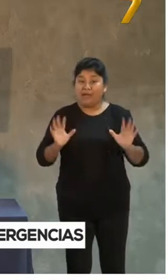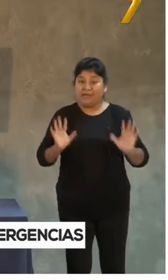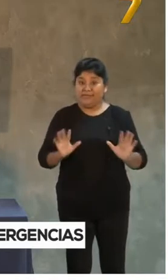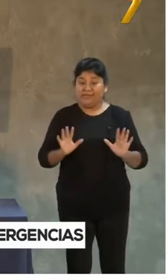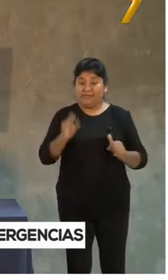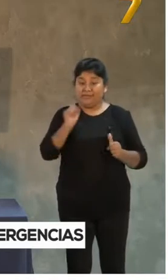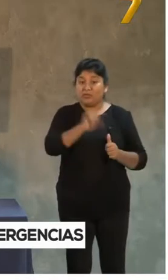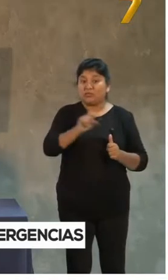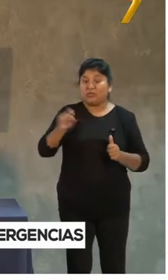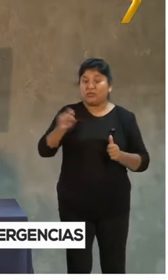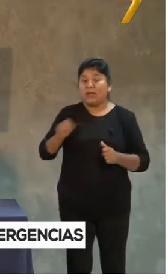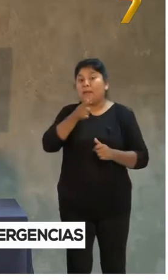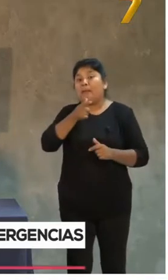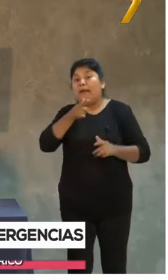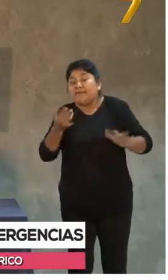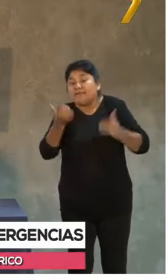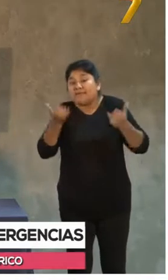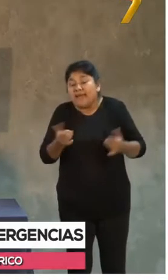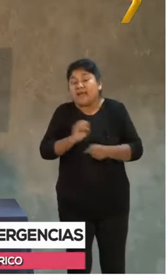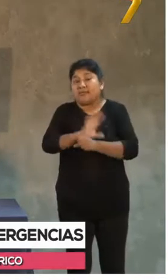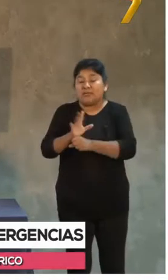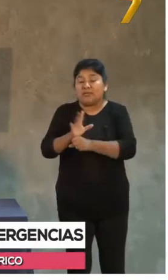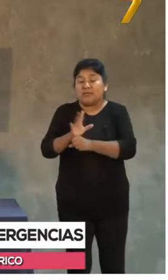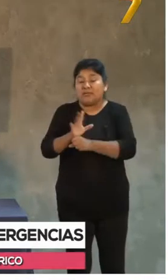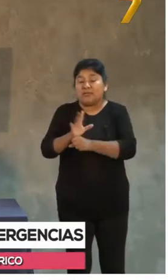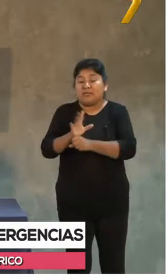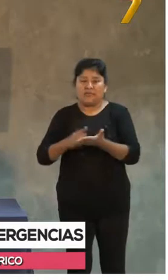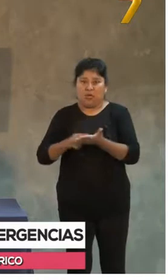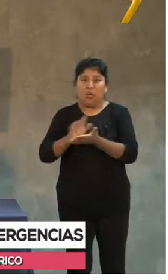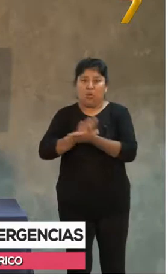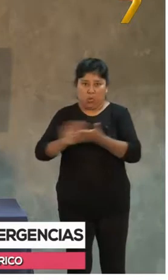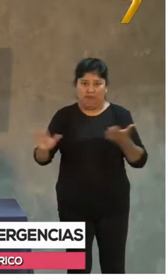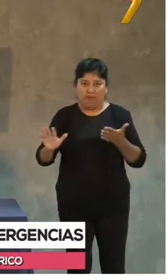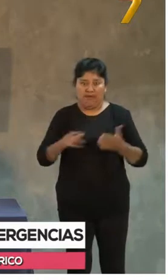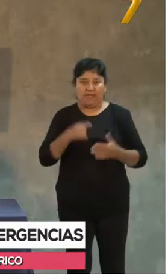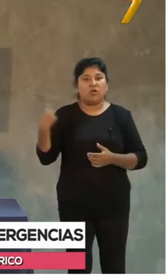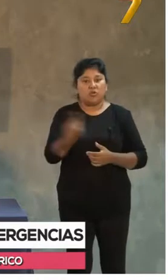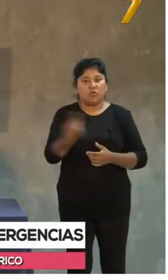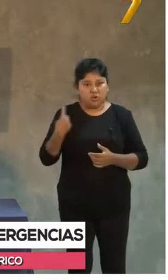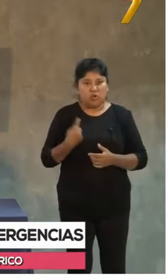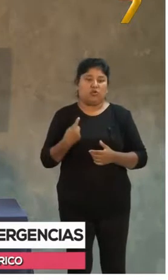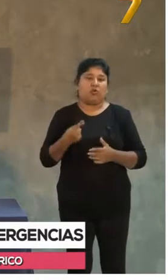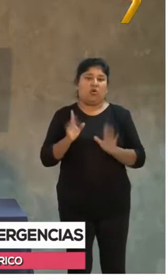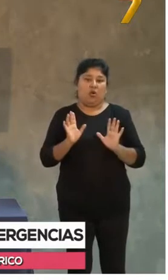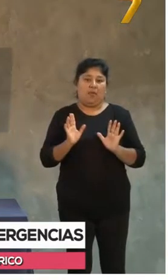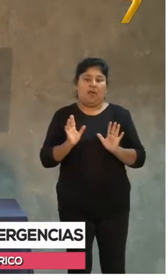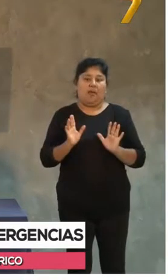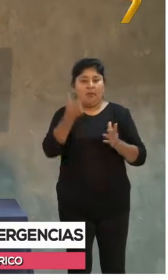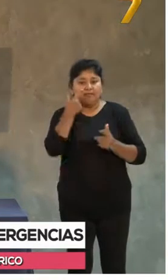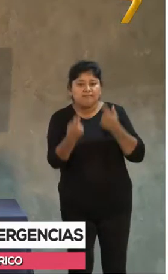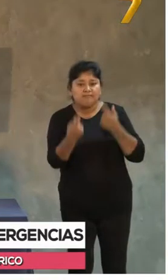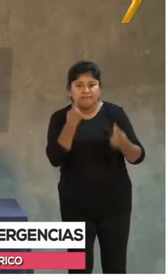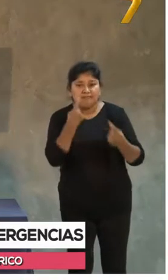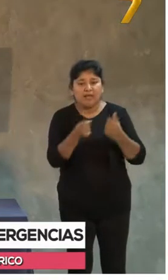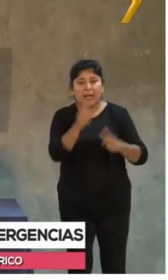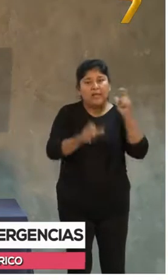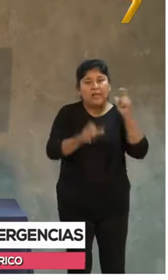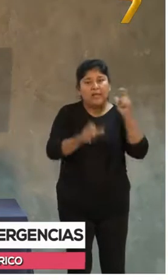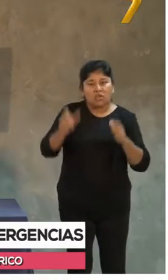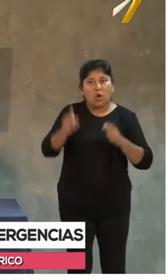sospechoso. Si bien nosotros vamos acompañando continuamente las definiciones de casos que se hacen